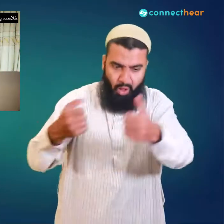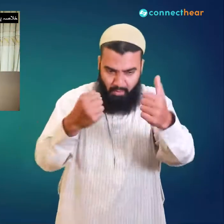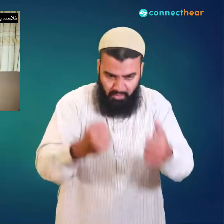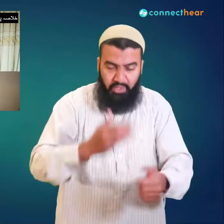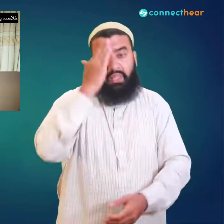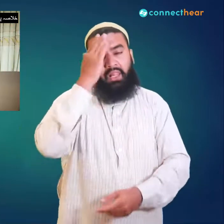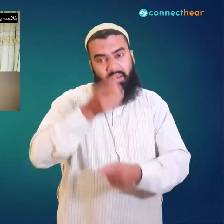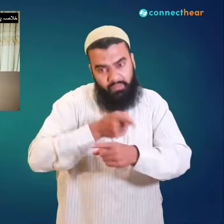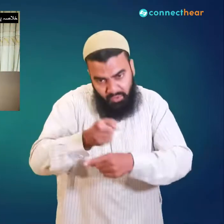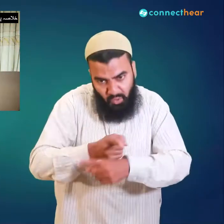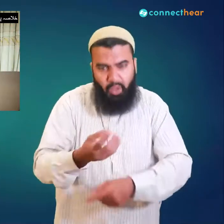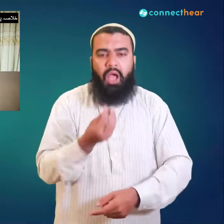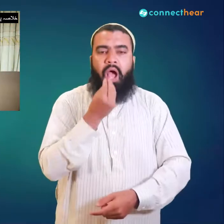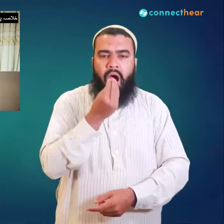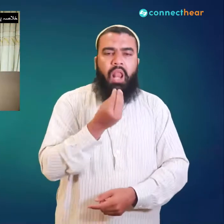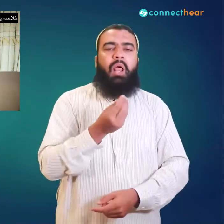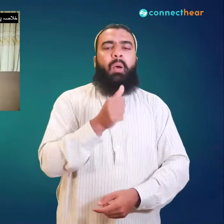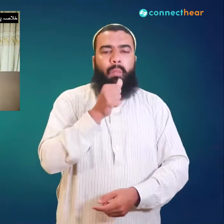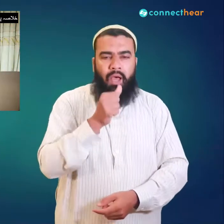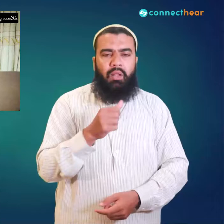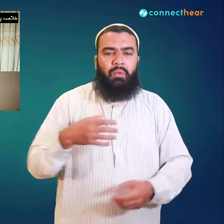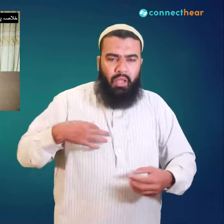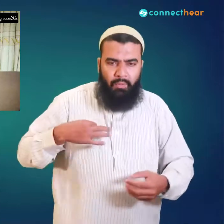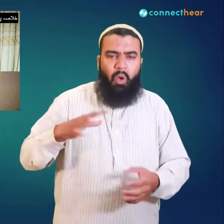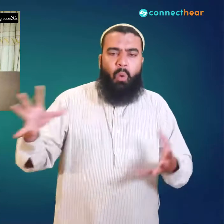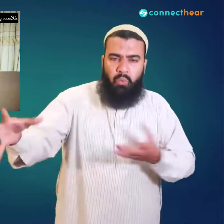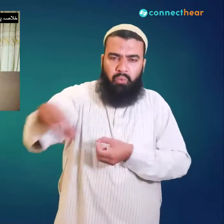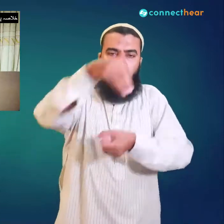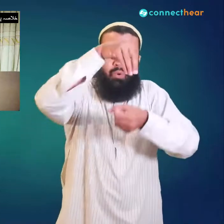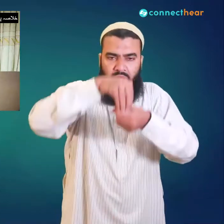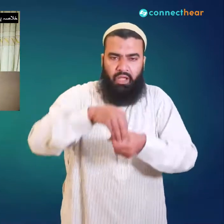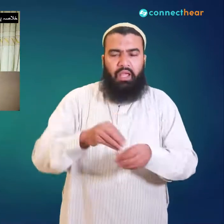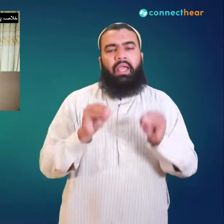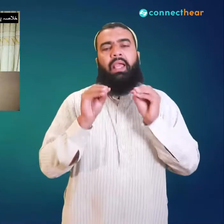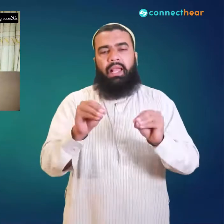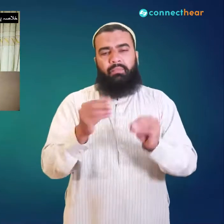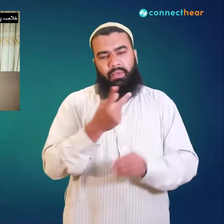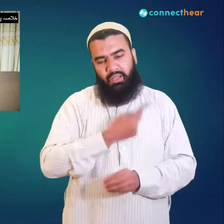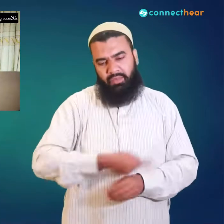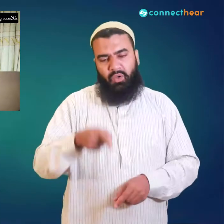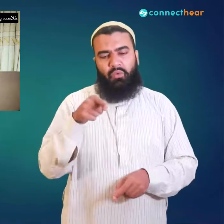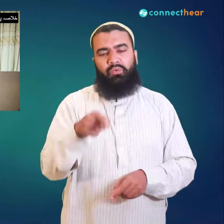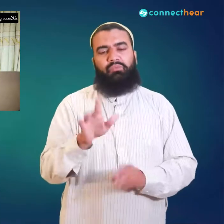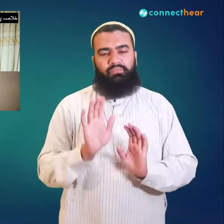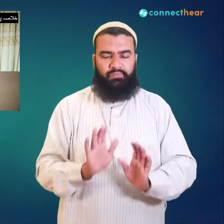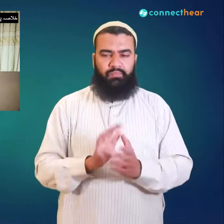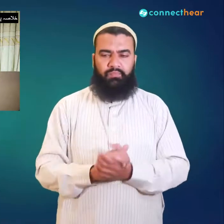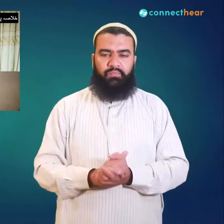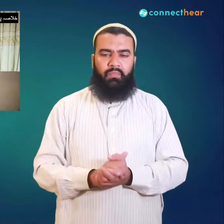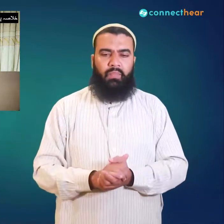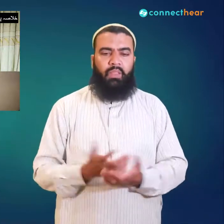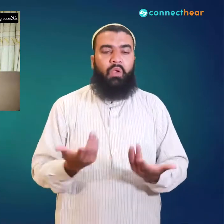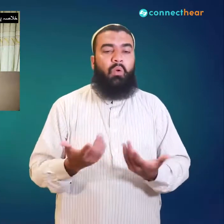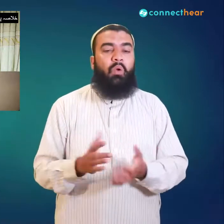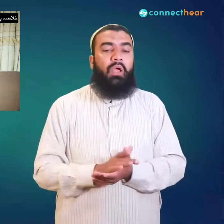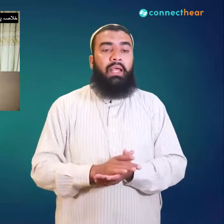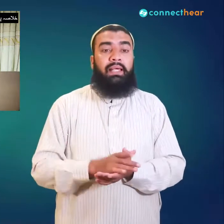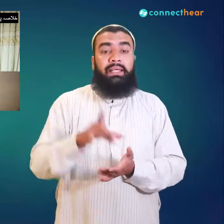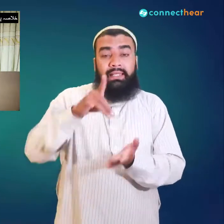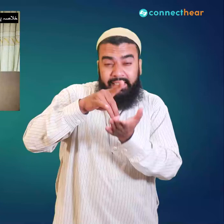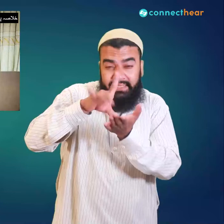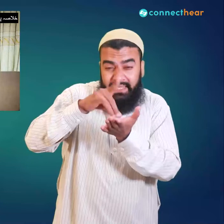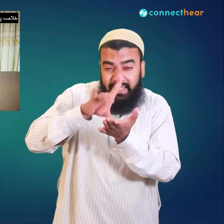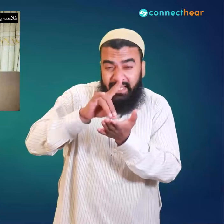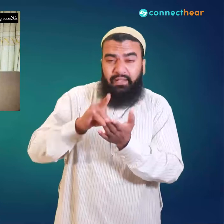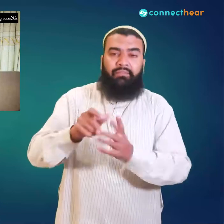کی جا سکتی ہے۔ لیکن مسئلے کے طور پر فقہاء نے یہ فرمایا ہے کہ زکوٰۃ جو کہ فرض ہے یہ کسی